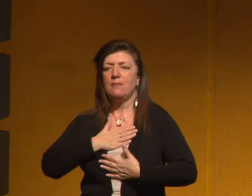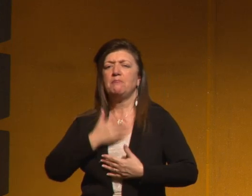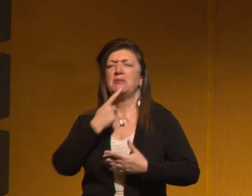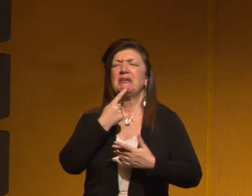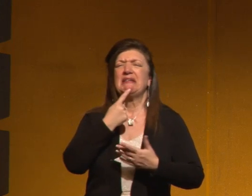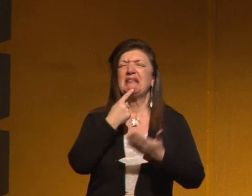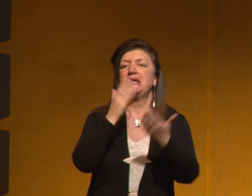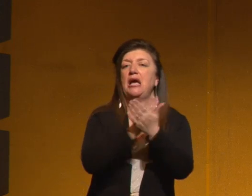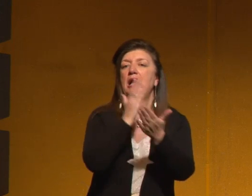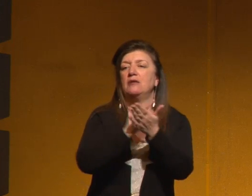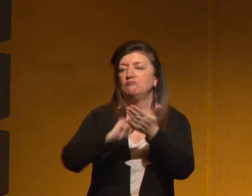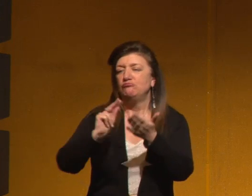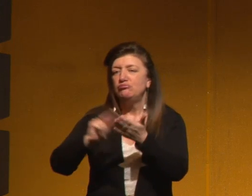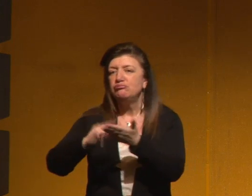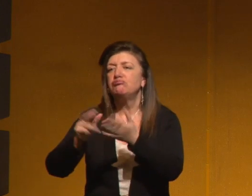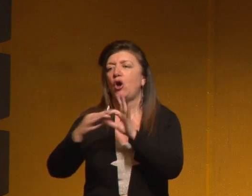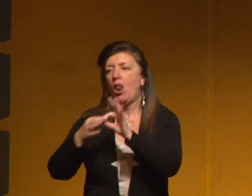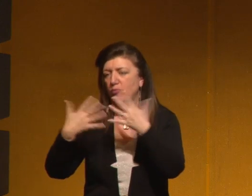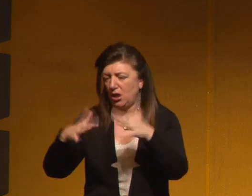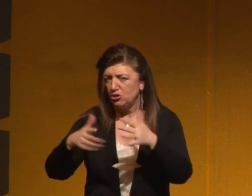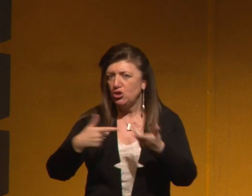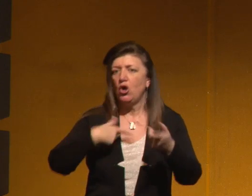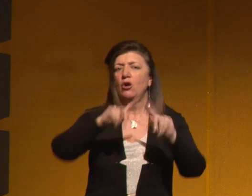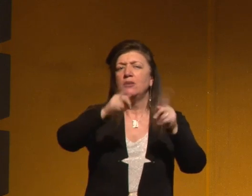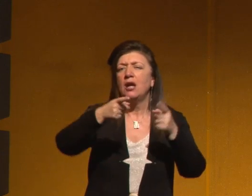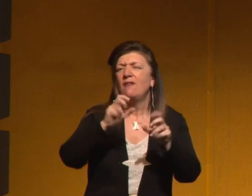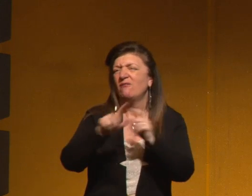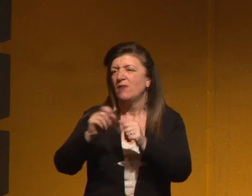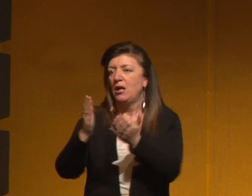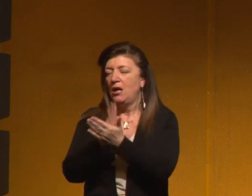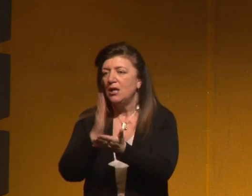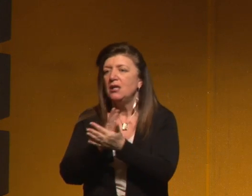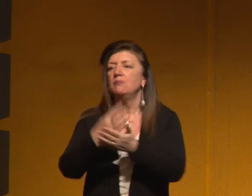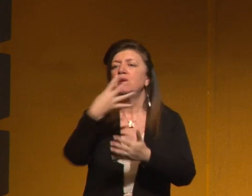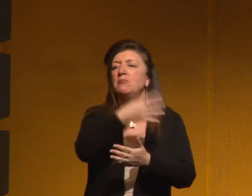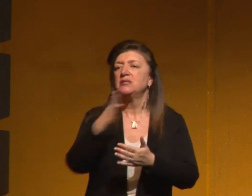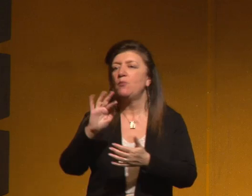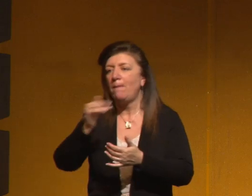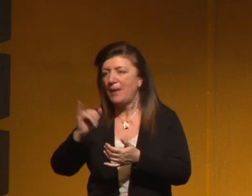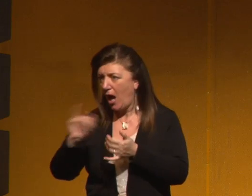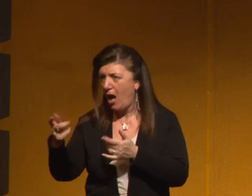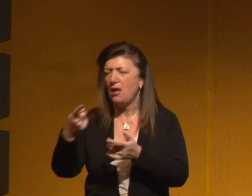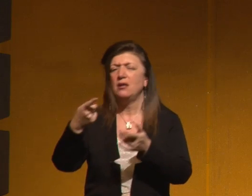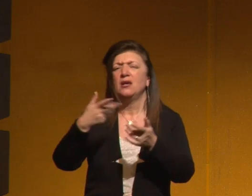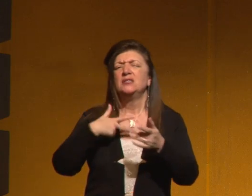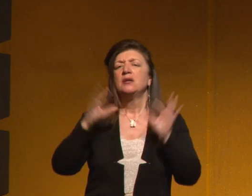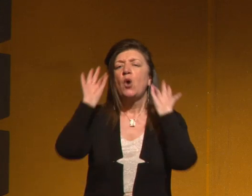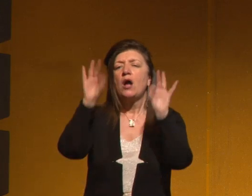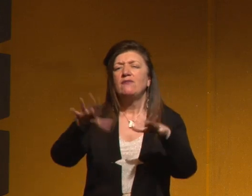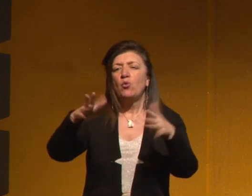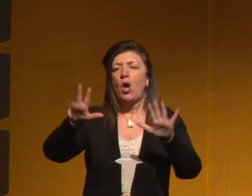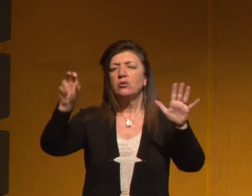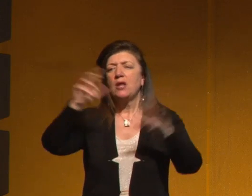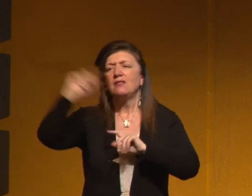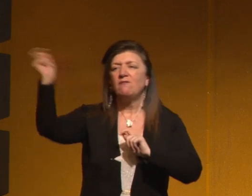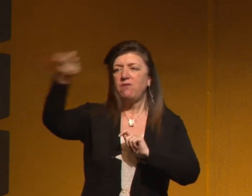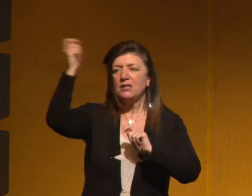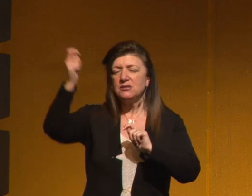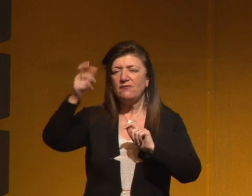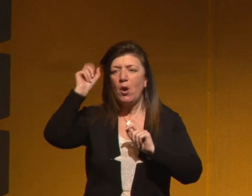con cui stiamo collaborando sono lo ricordava massimo braille gli oltre siamo arrivati a 80 festival culturale perché poi